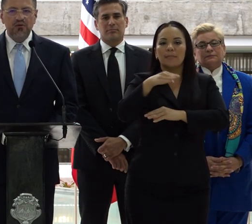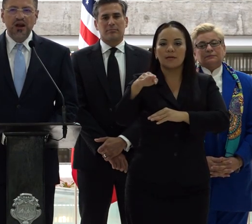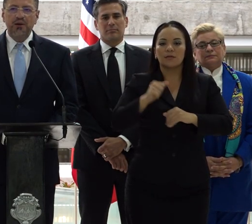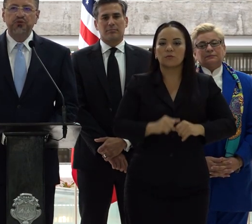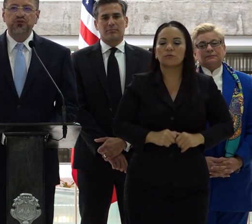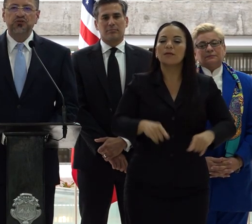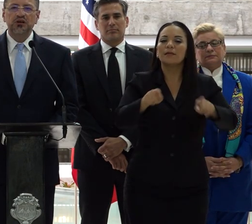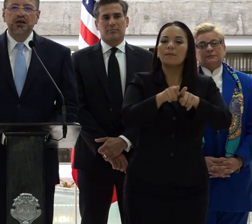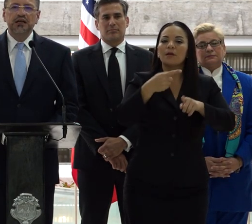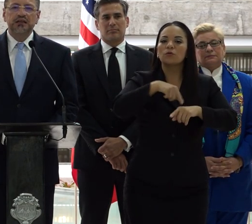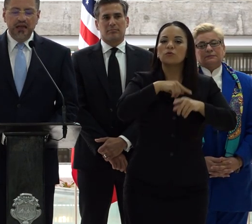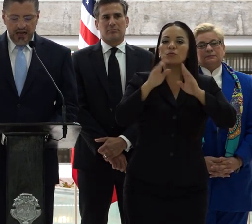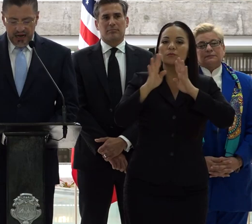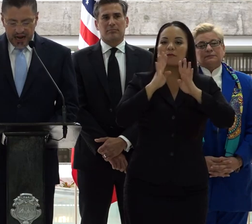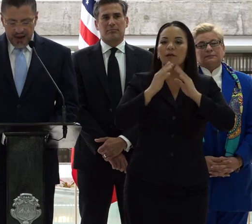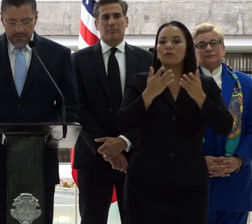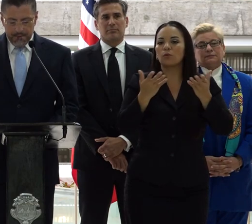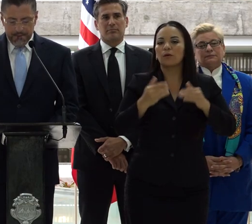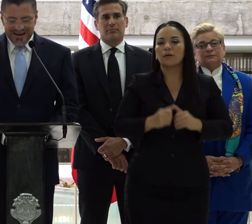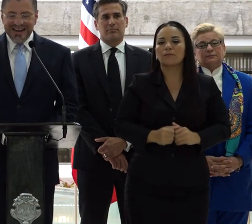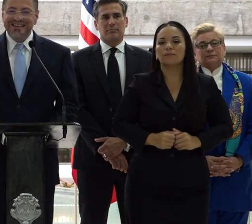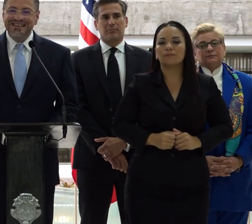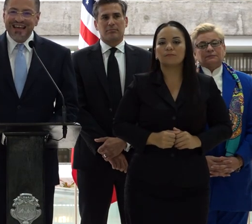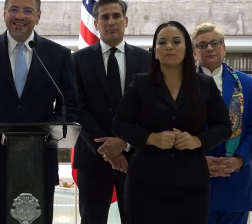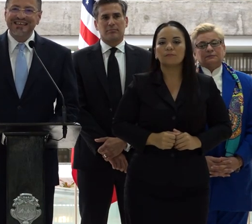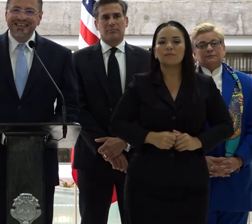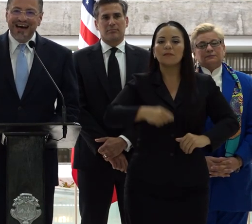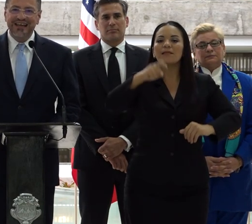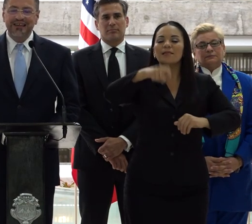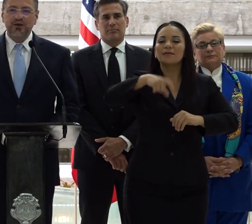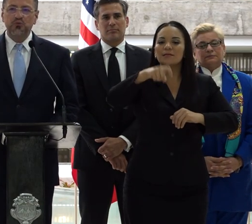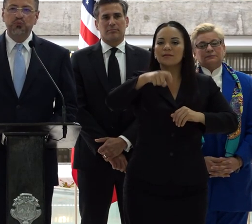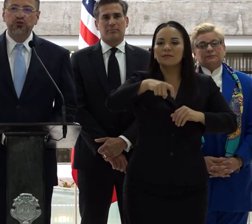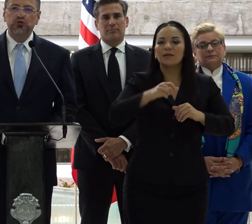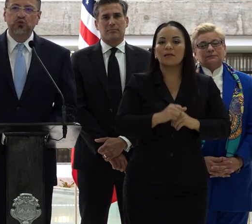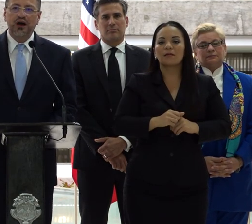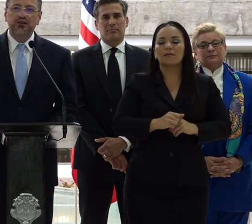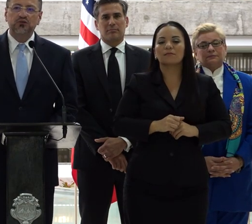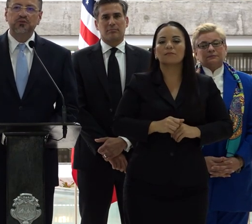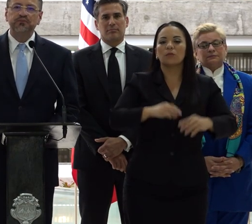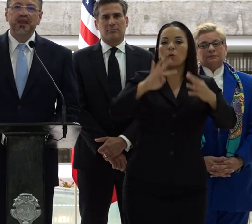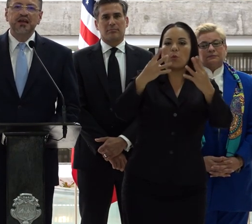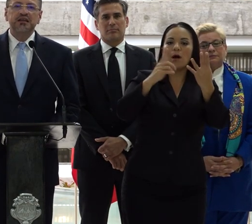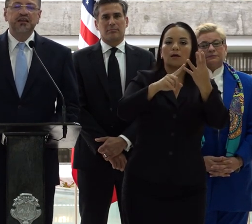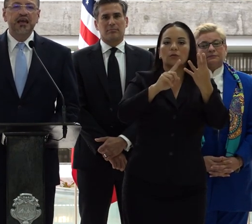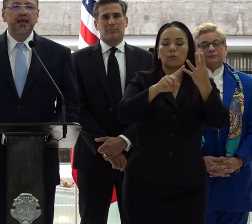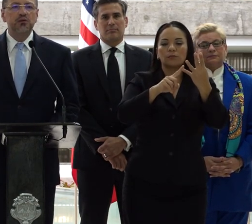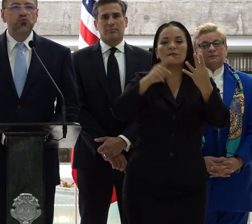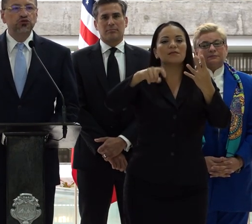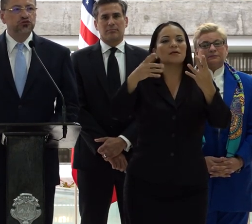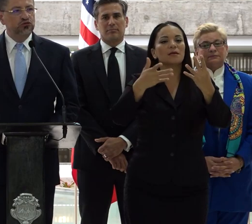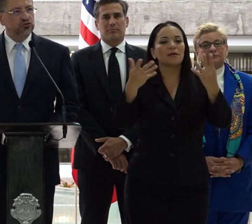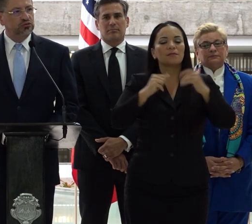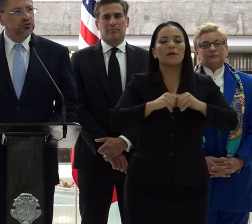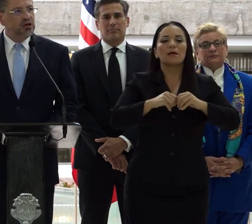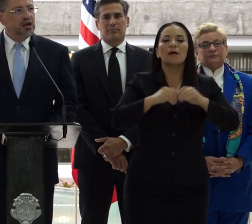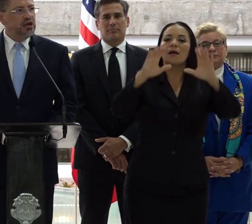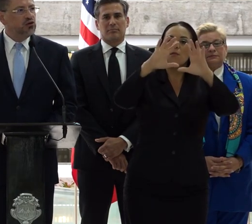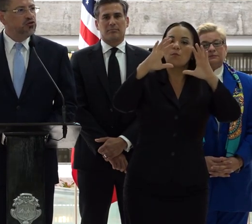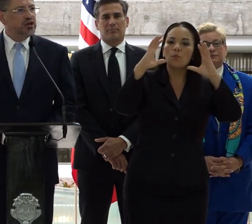También hablamos de la necesidad, como punto 4, de que el